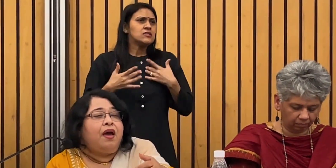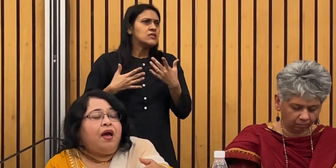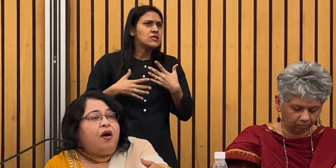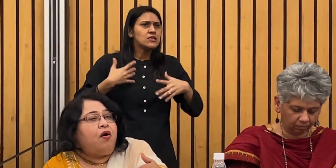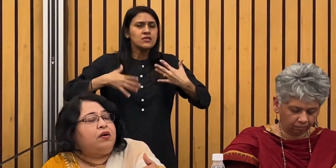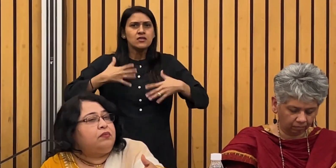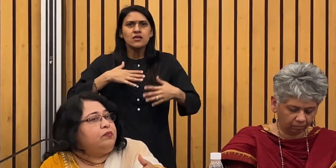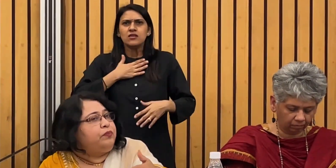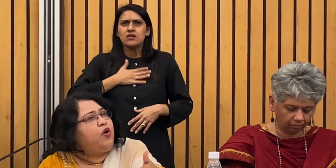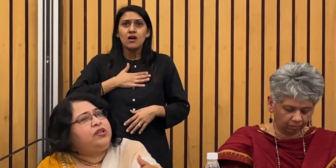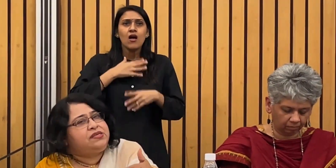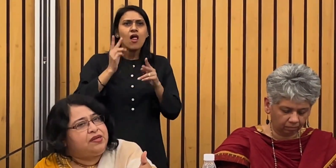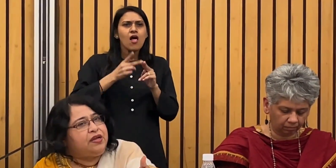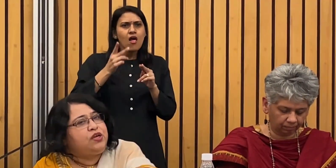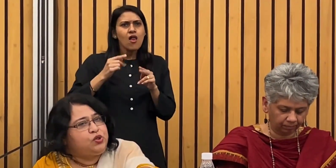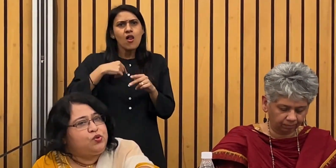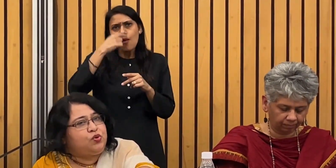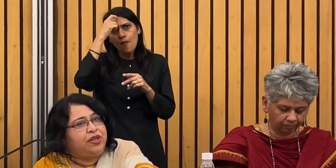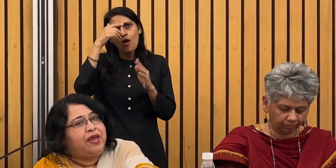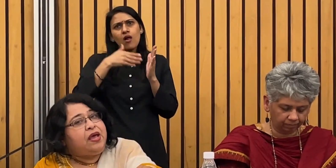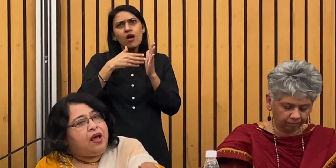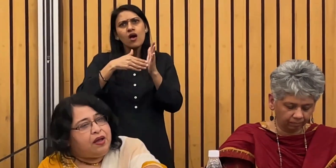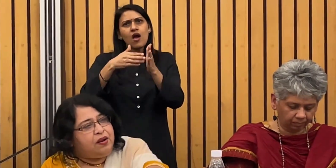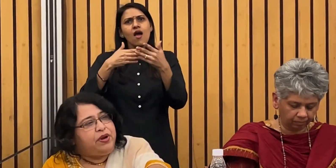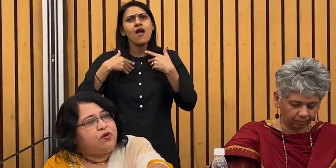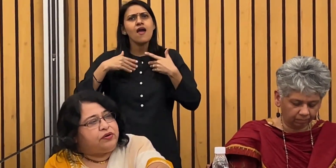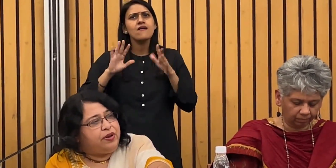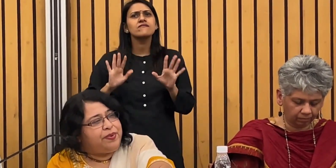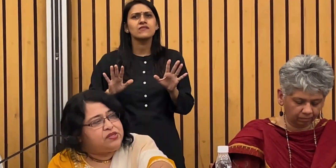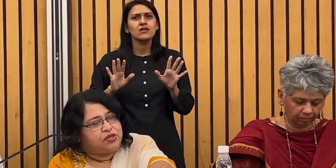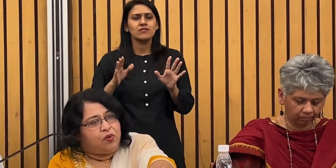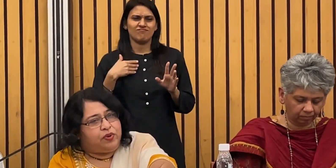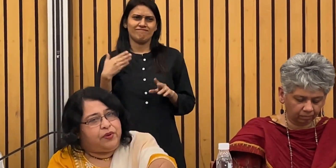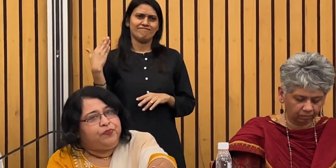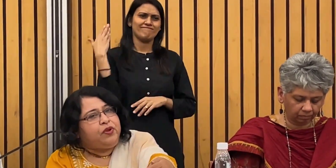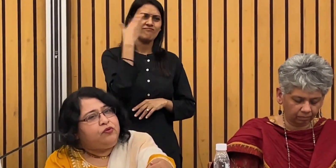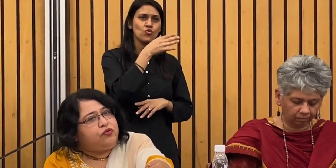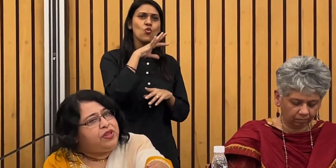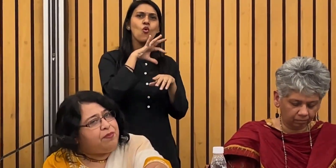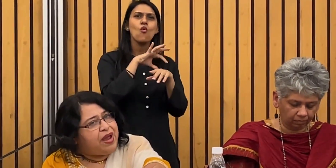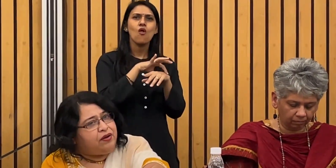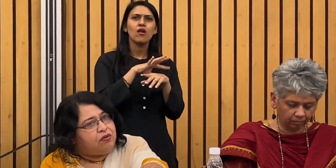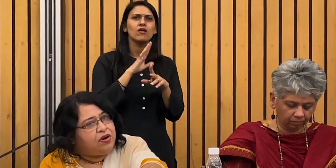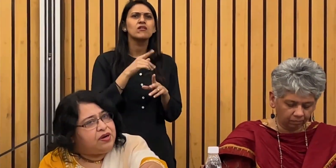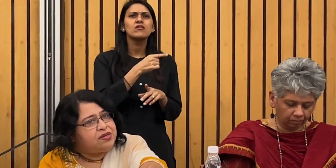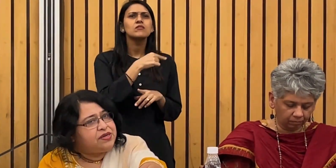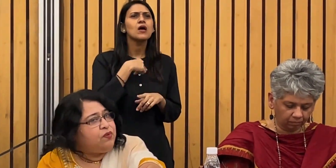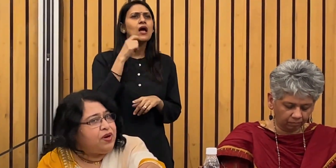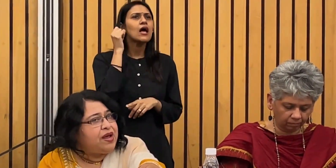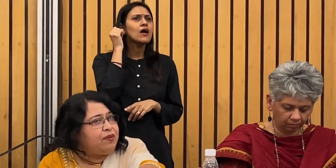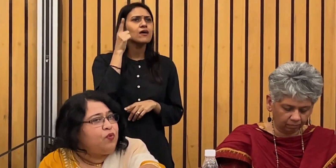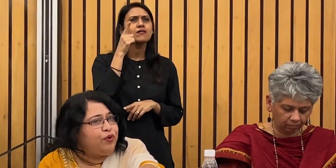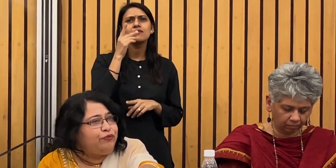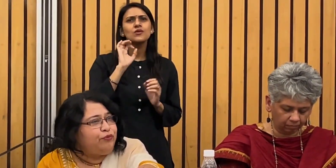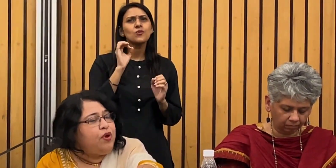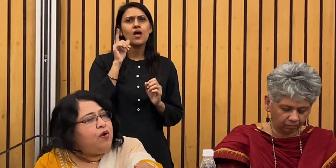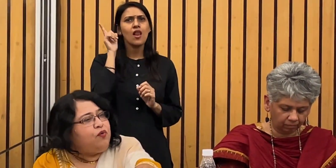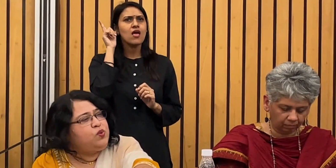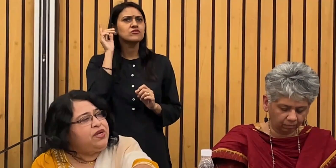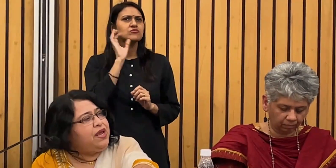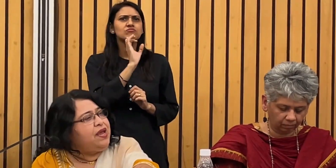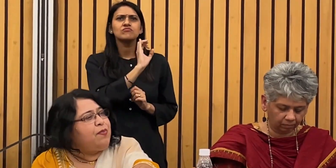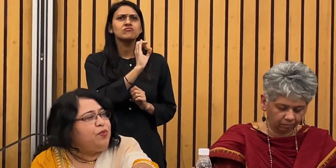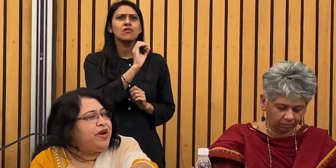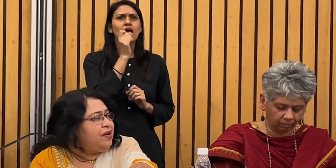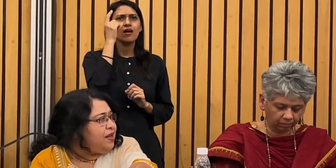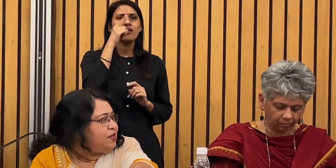है और बहुत इस तरह के इश्यूज होते हैं. अगर मैं डॉक्टर के पास जाऊंगी, सो दे माइट नॉट अंडरस्टैंड व्हाट आई एम गोइंग थ्रू. वो